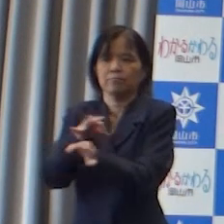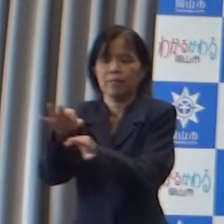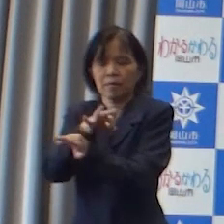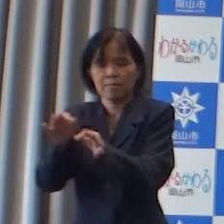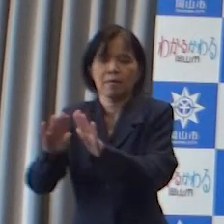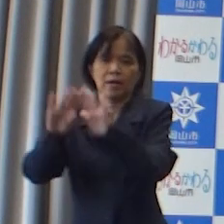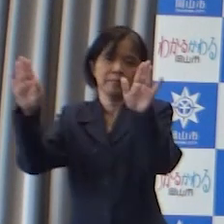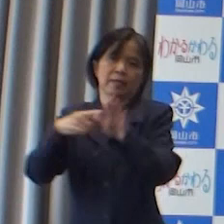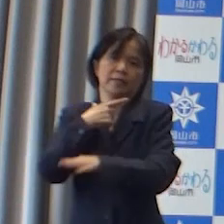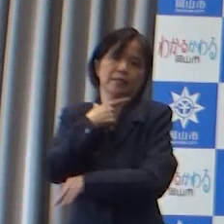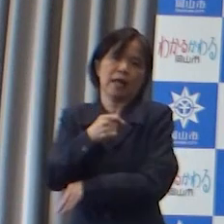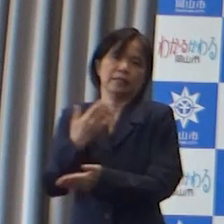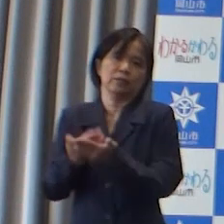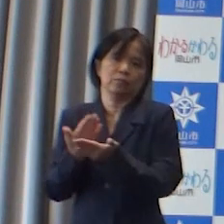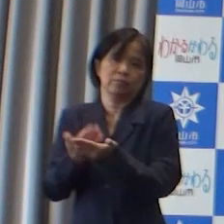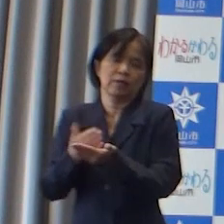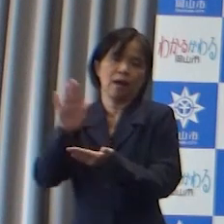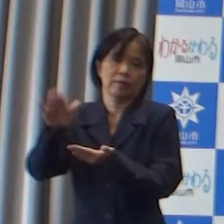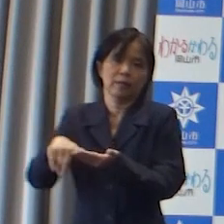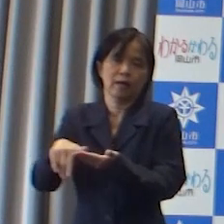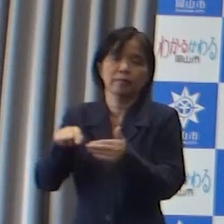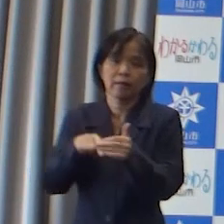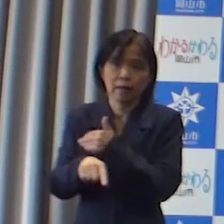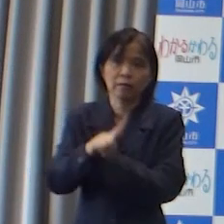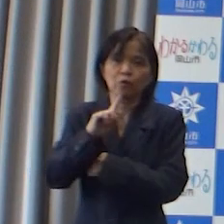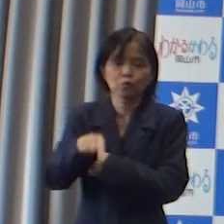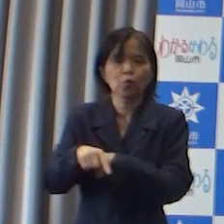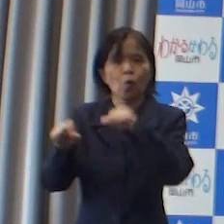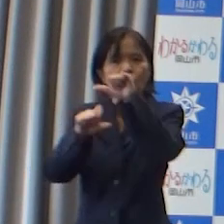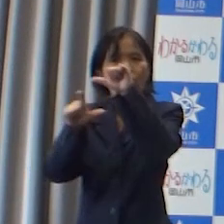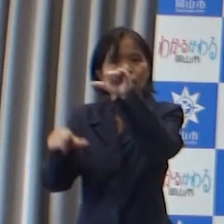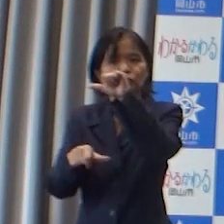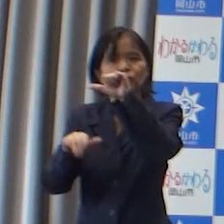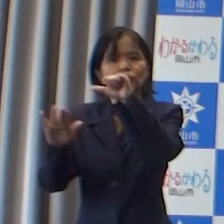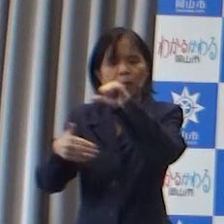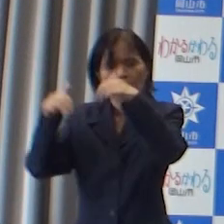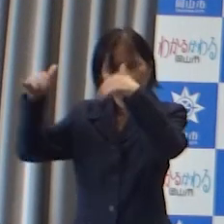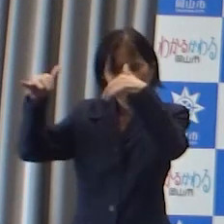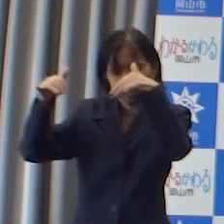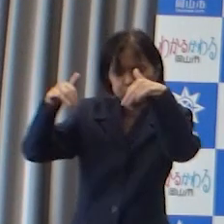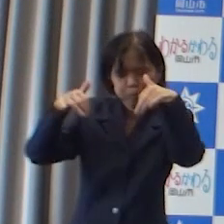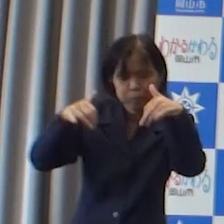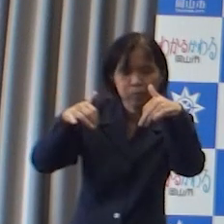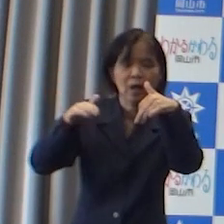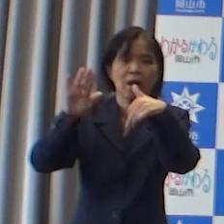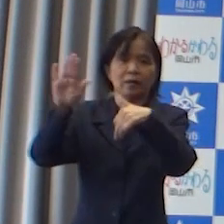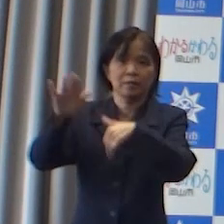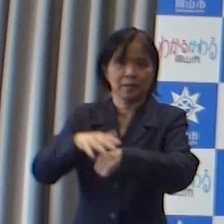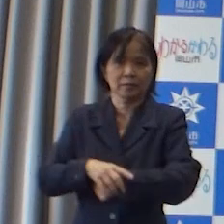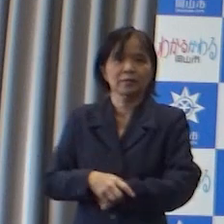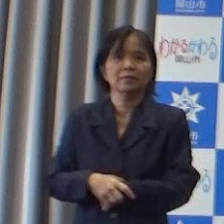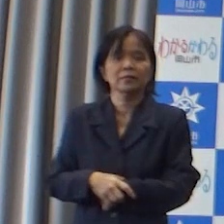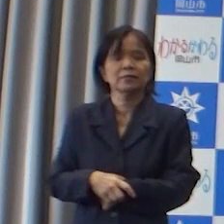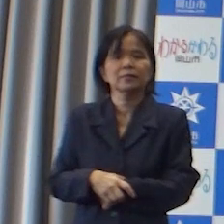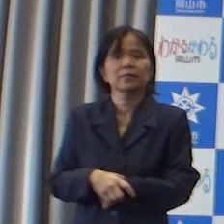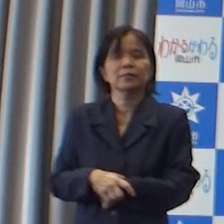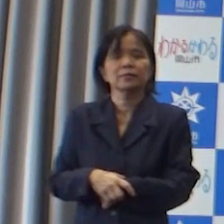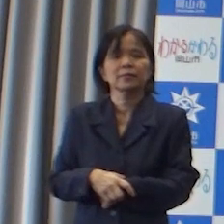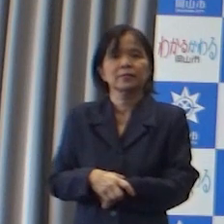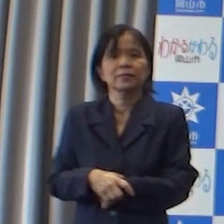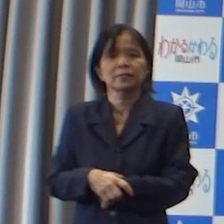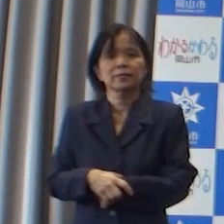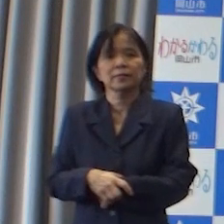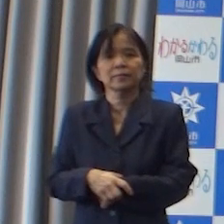った。で、なぜならば5月にもこの頃大雨が降っていくわけであります。で、